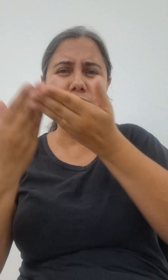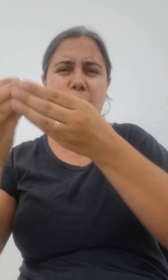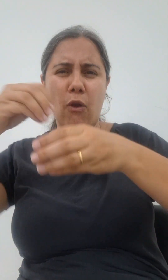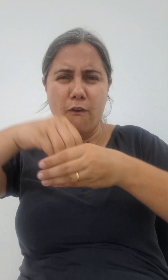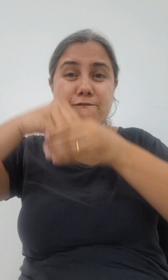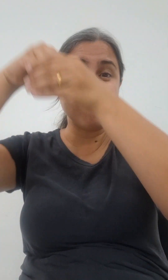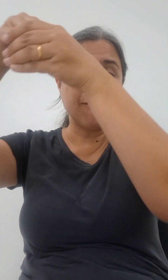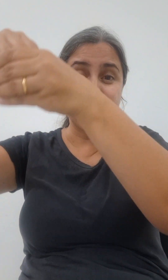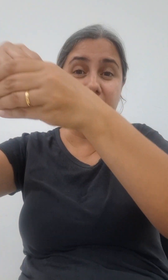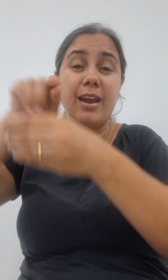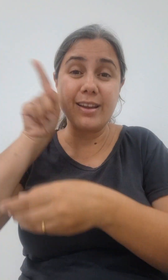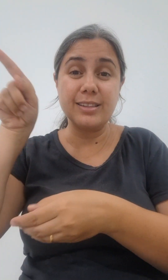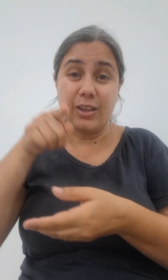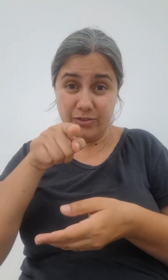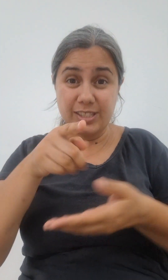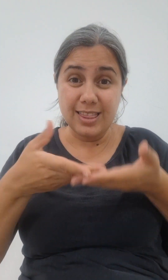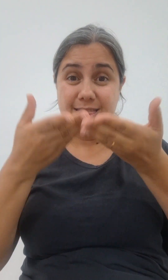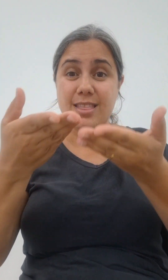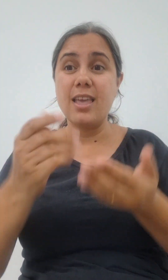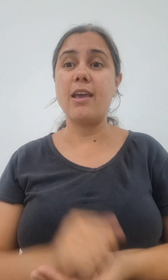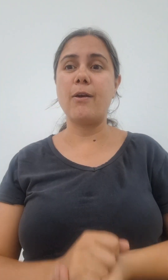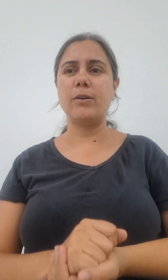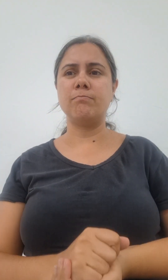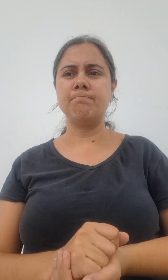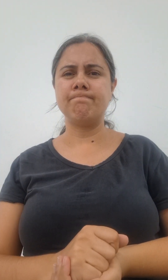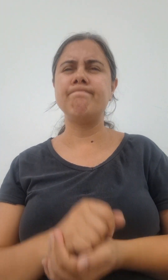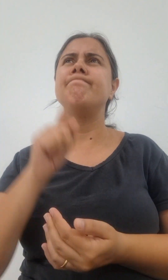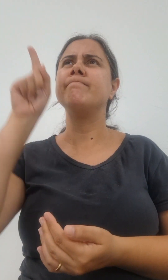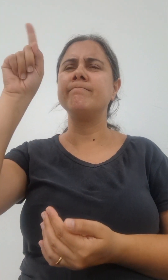orações e as tuas ofertas,